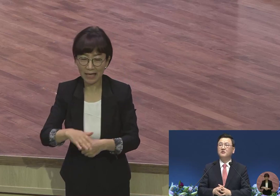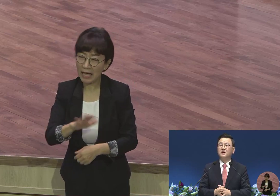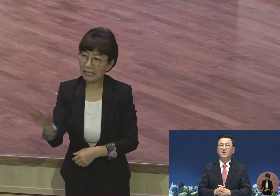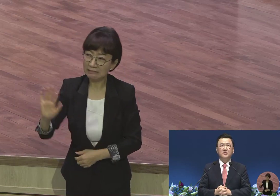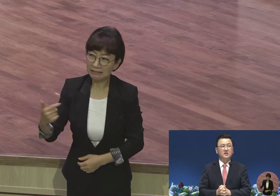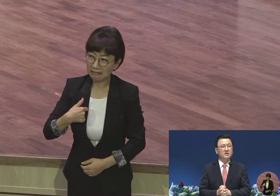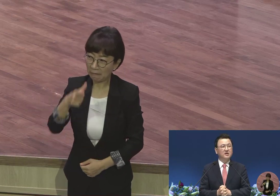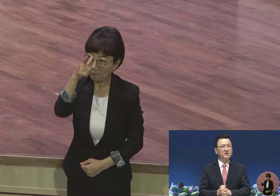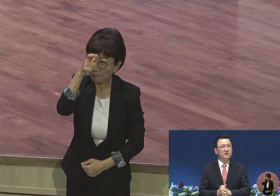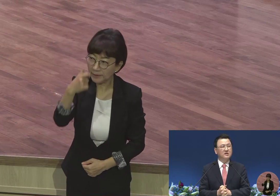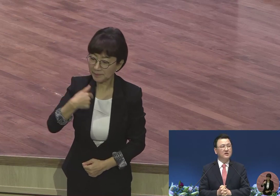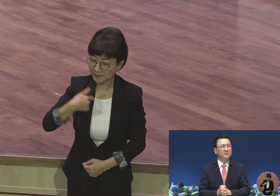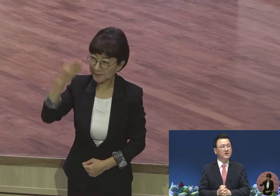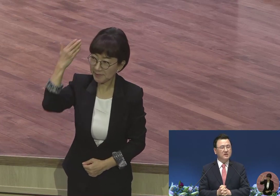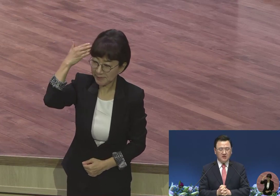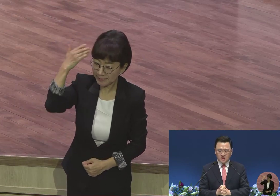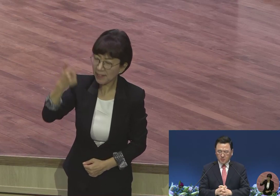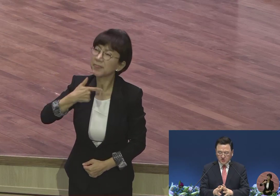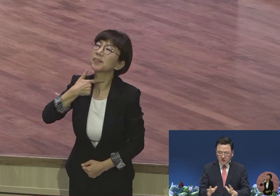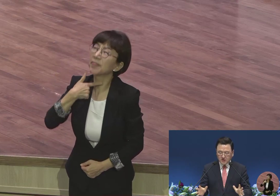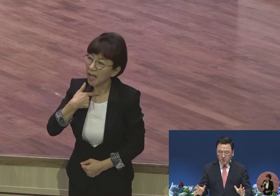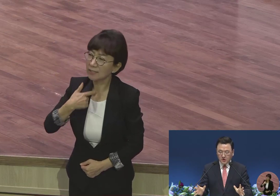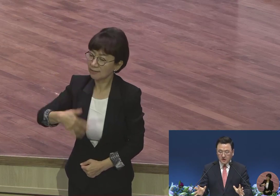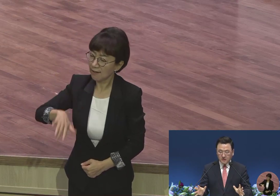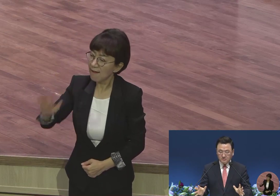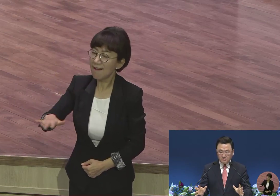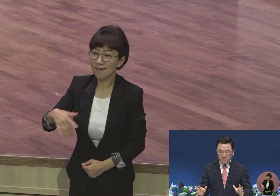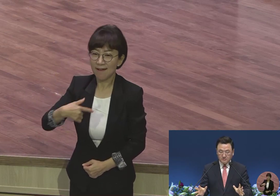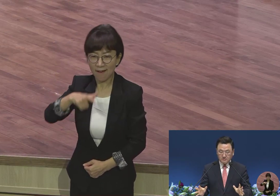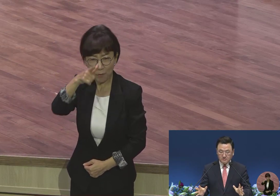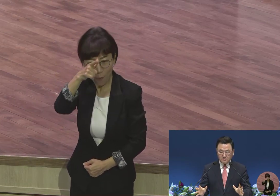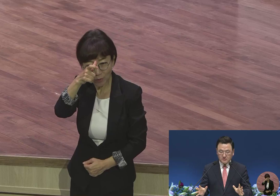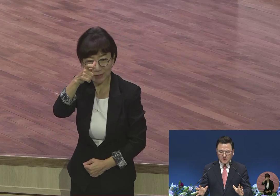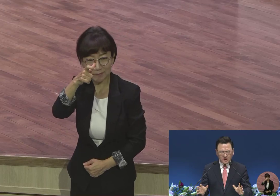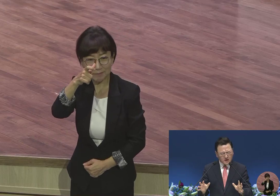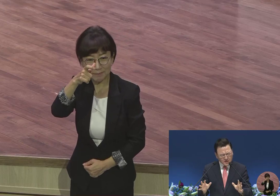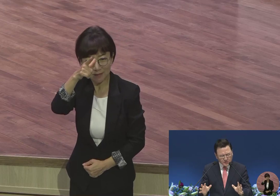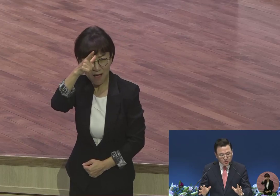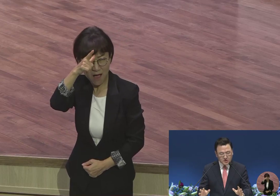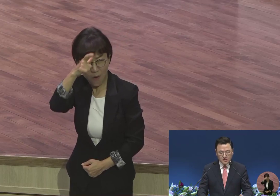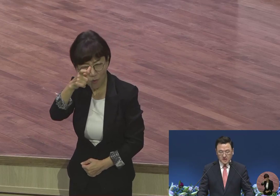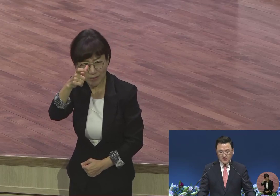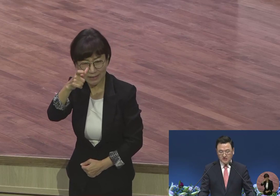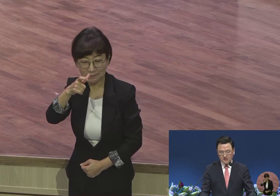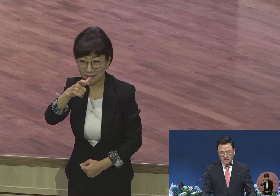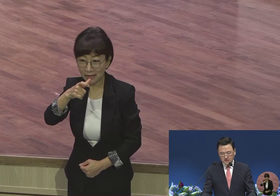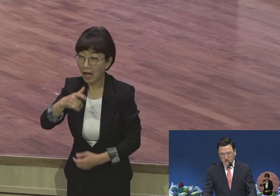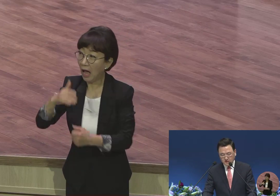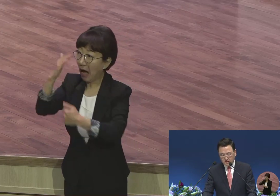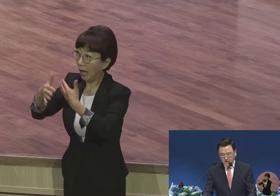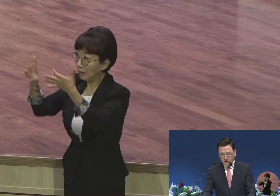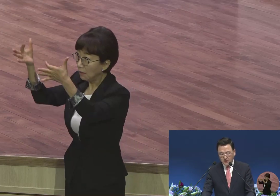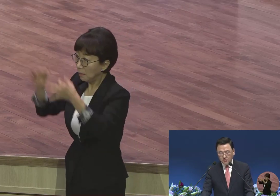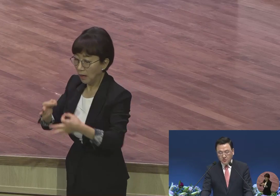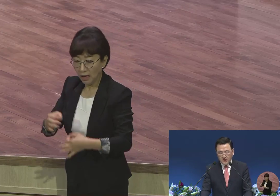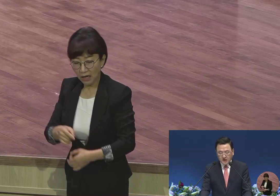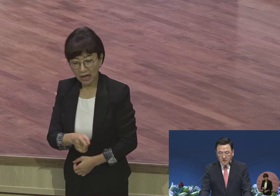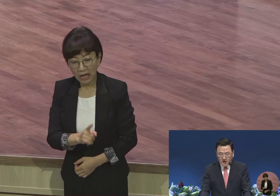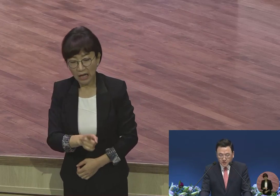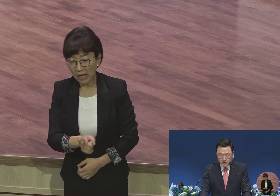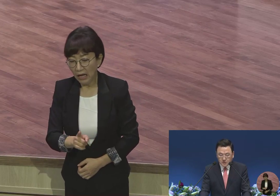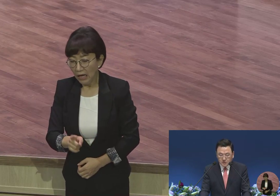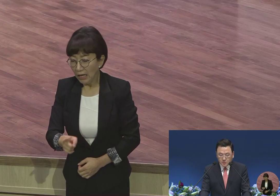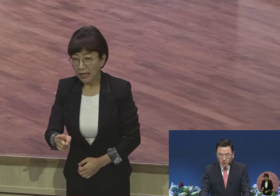경험의 틀, 지식의 틀이라는 베데스다에 벗어나지 못해요. 하나님이 보실 때